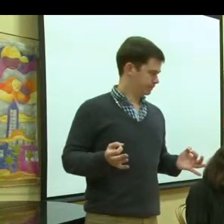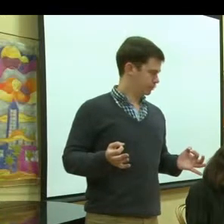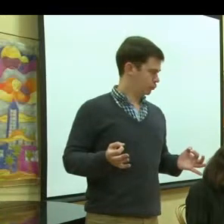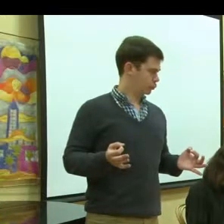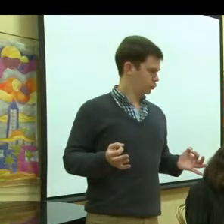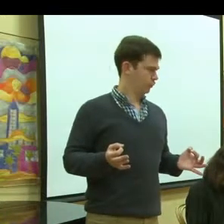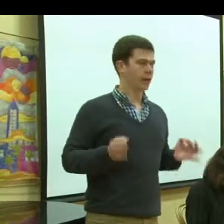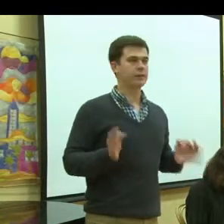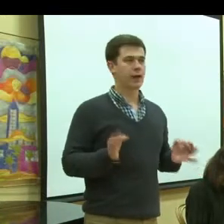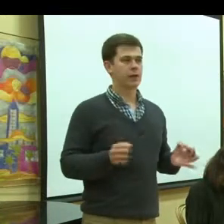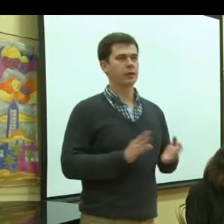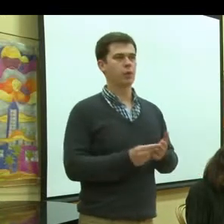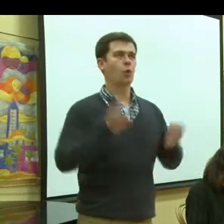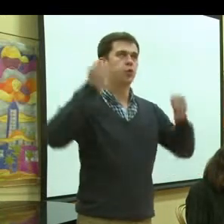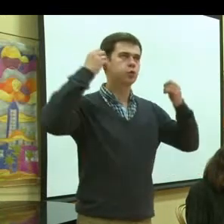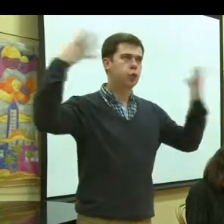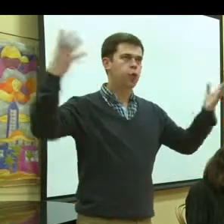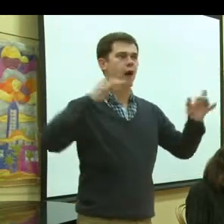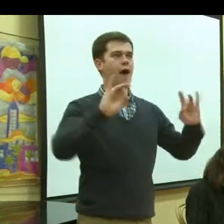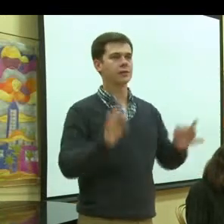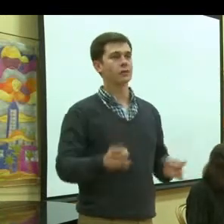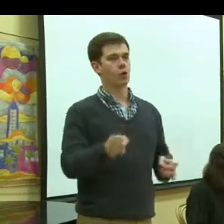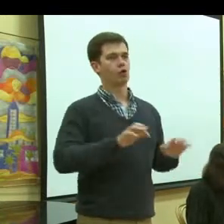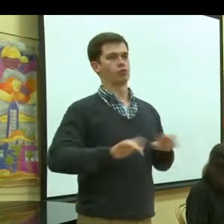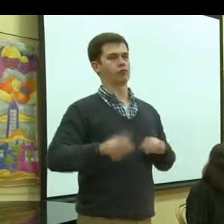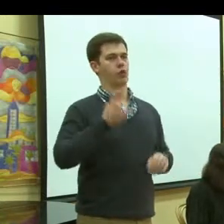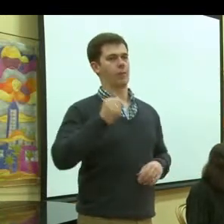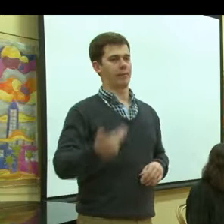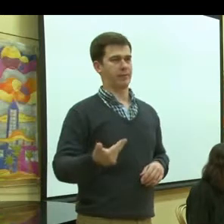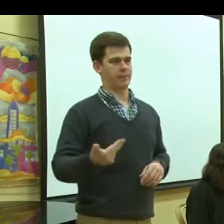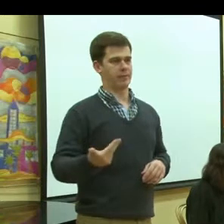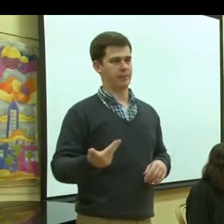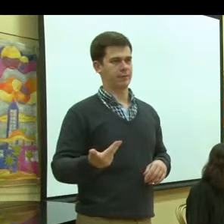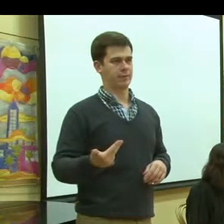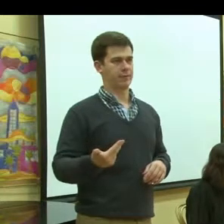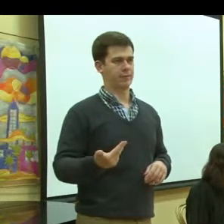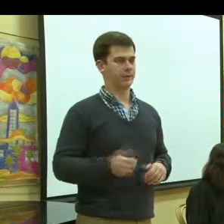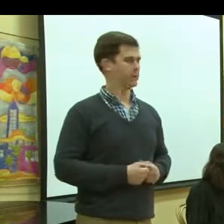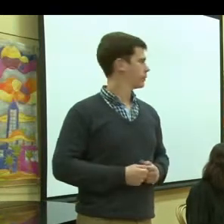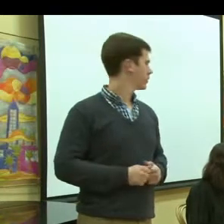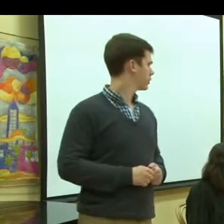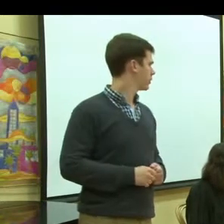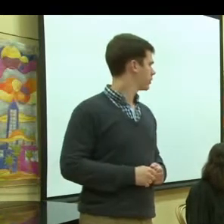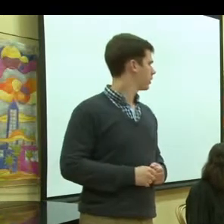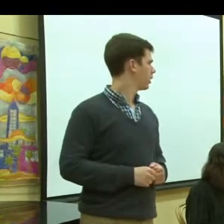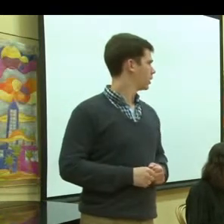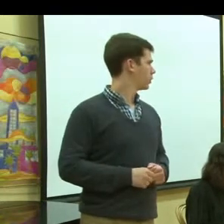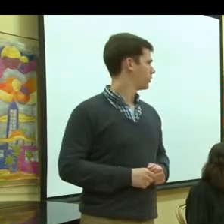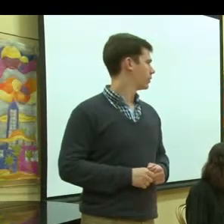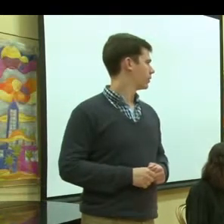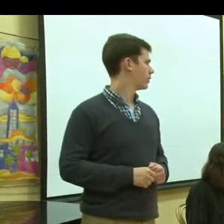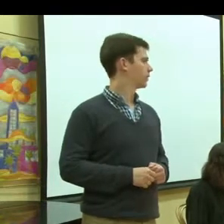Jeżeli chodzi o tą część kulturalno-artystyczną, no to Fryderyk Chopin. I la parte creo que... Juan Pablo, no?